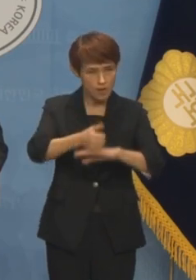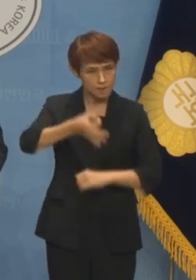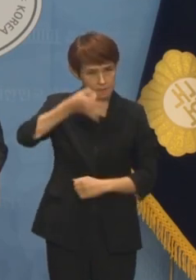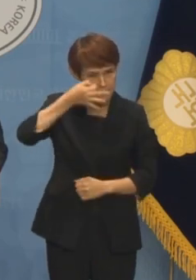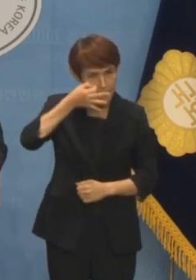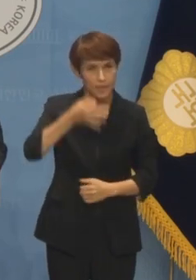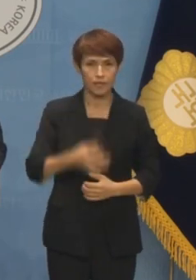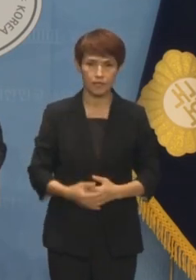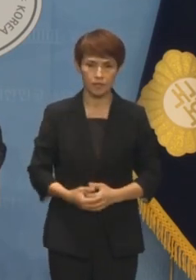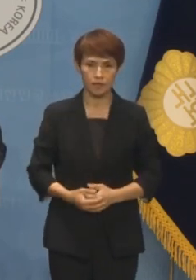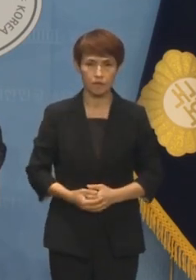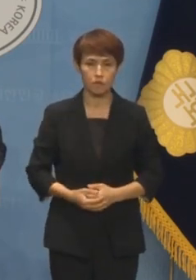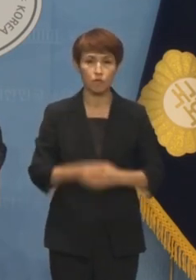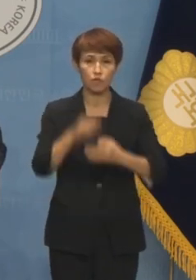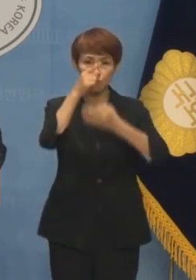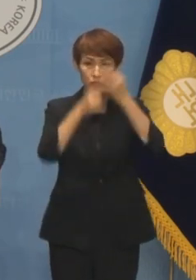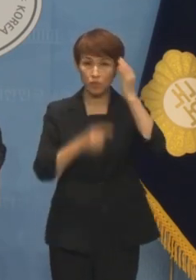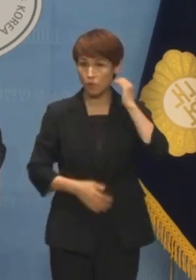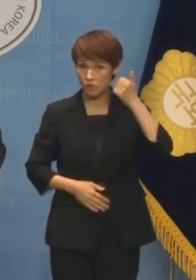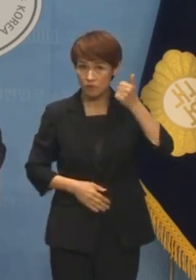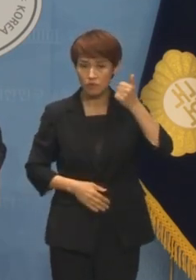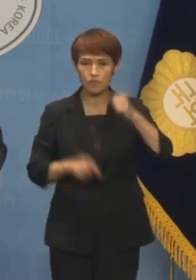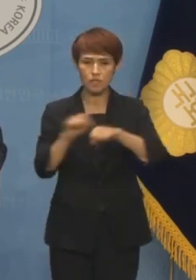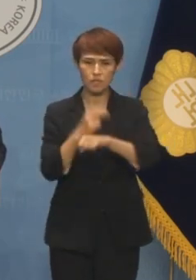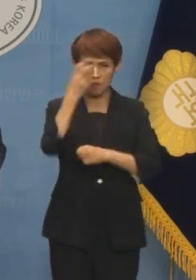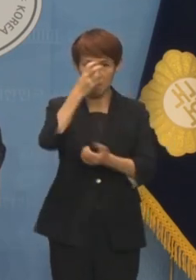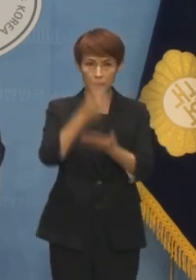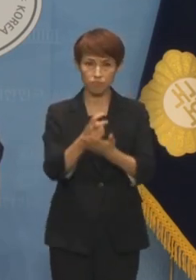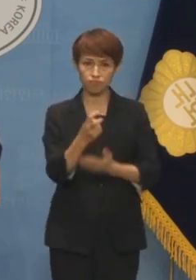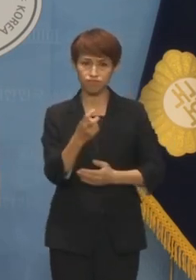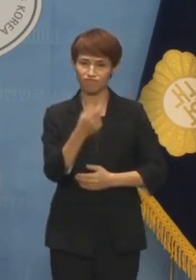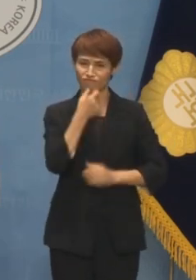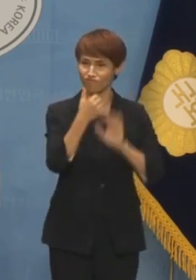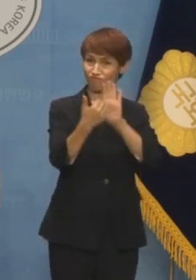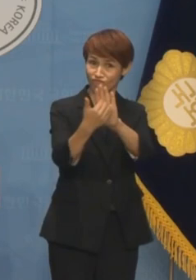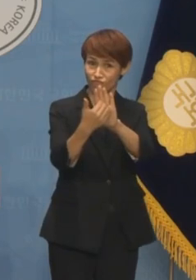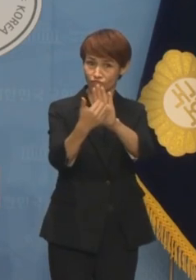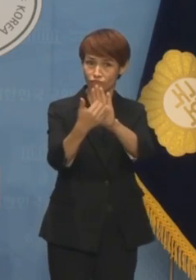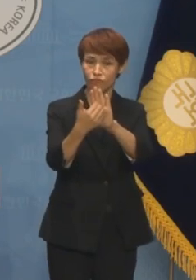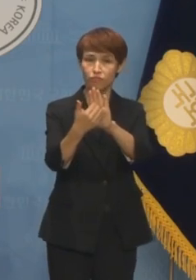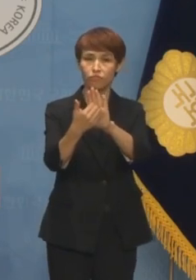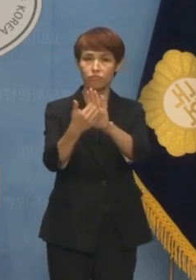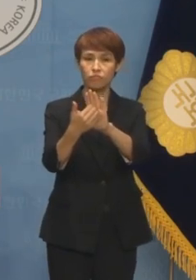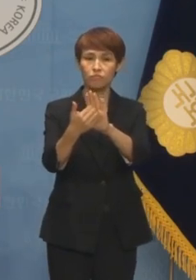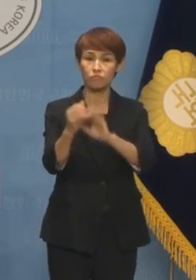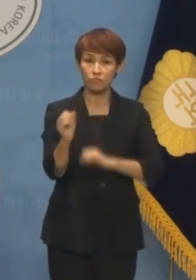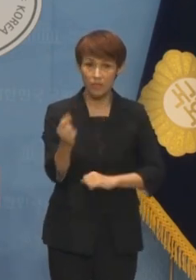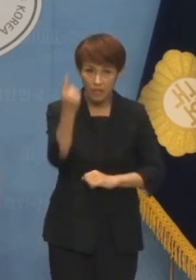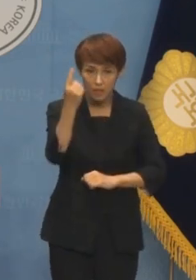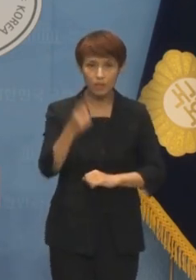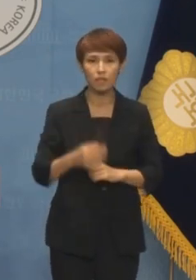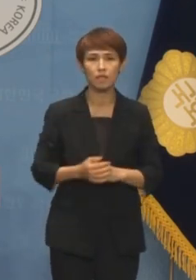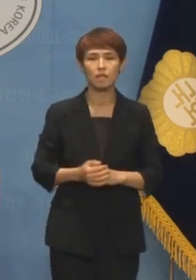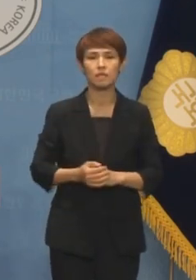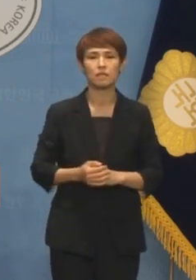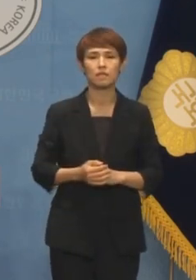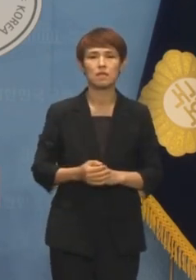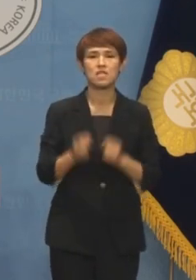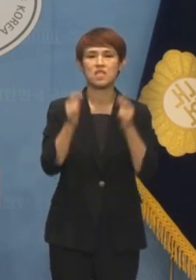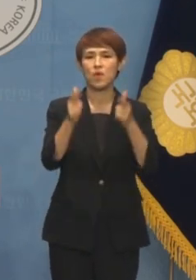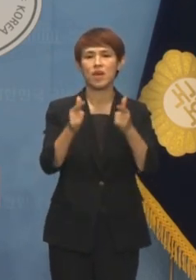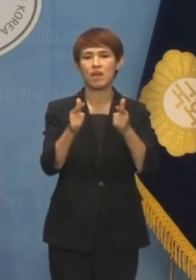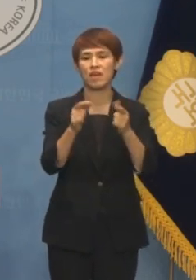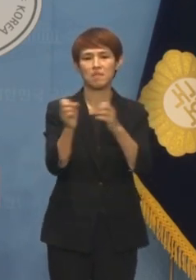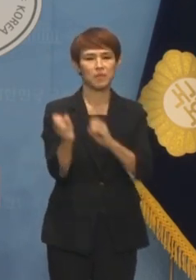있습니다. 윤석열 대통령은 특검법을 거부함으로써 돌이킬 기회를 스스로 저버렸습니다. 더 이상 설득